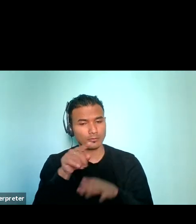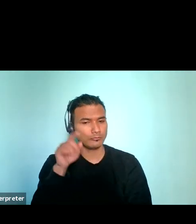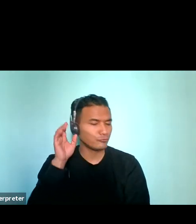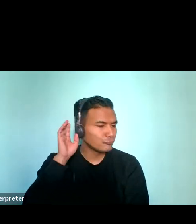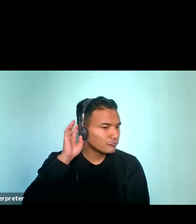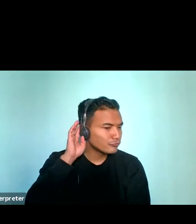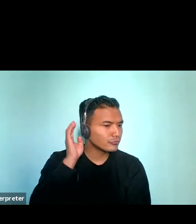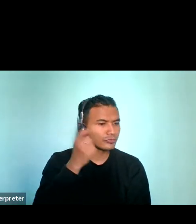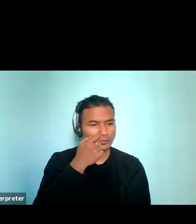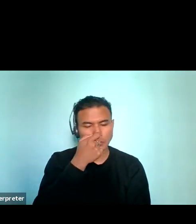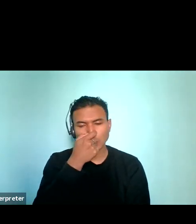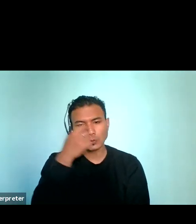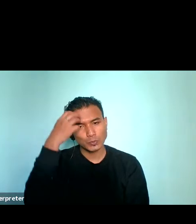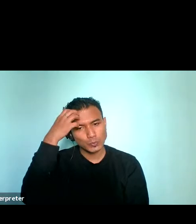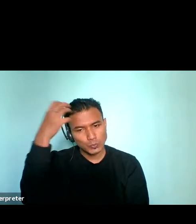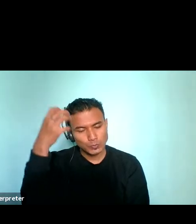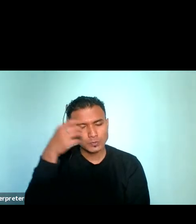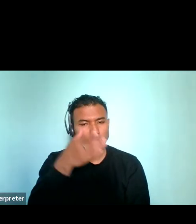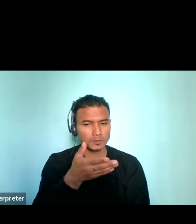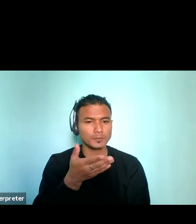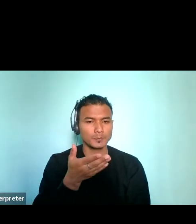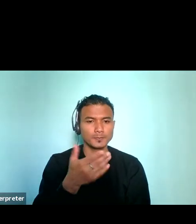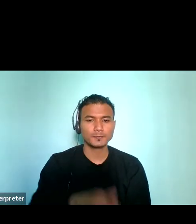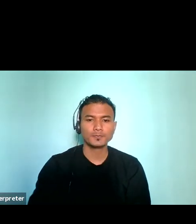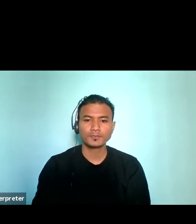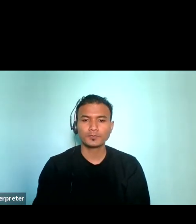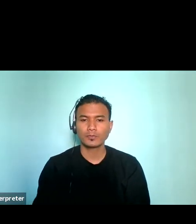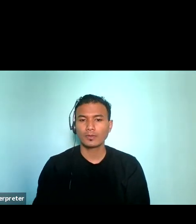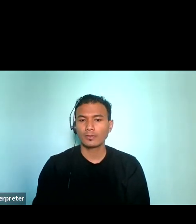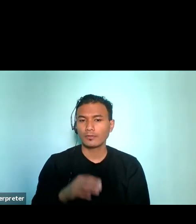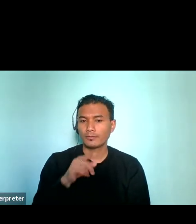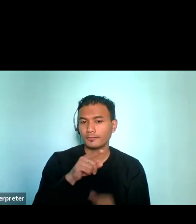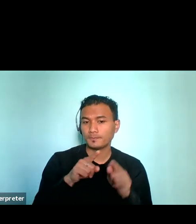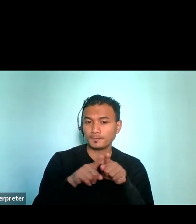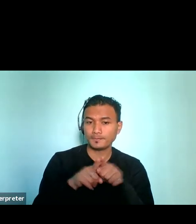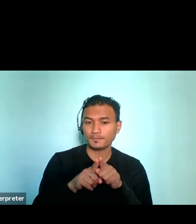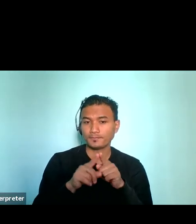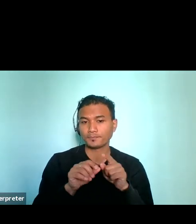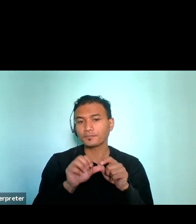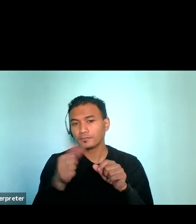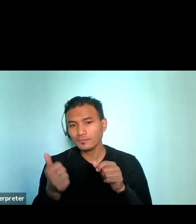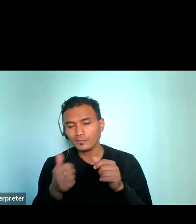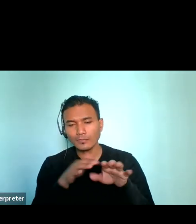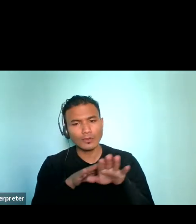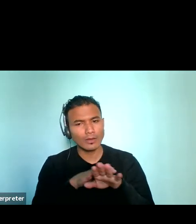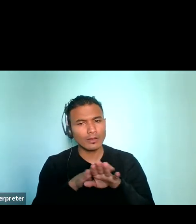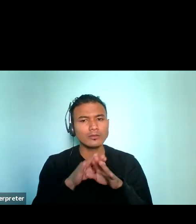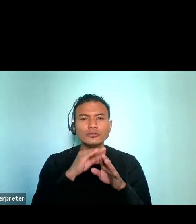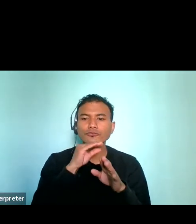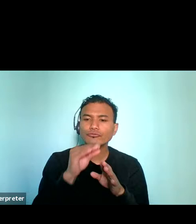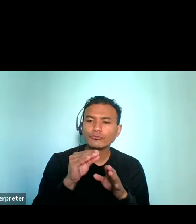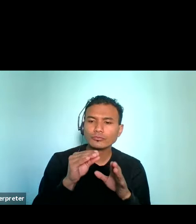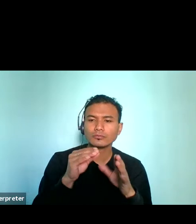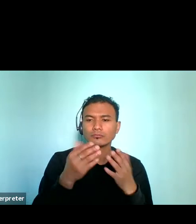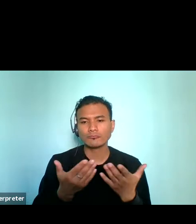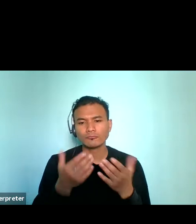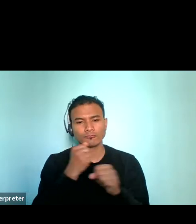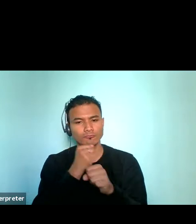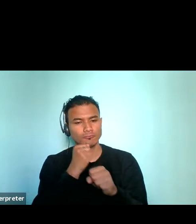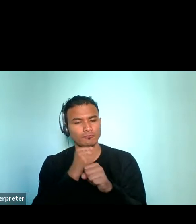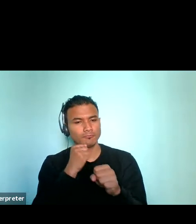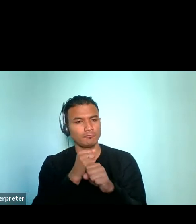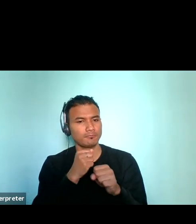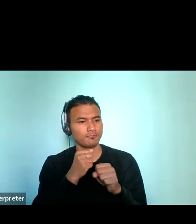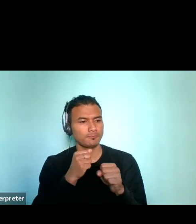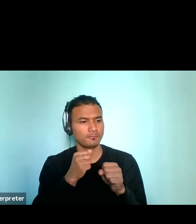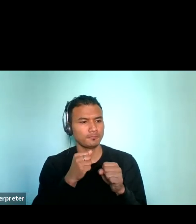Selain itu juga banyak para pemuda kota yang menjadi pendamping petani. Awalnya karena mereka melakukan live-in,